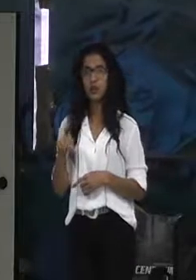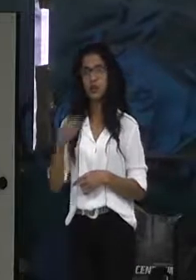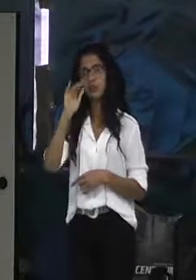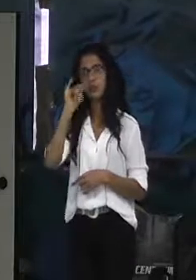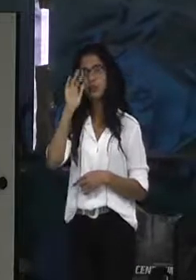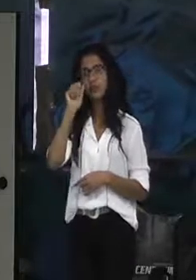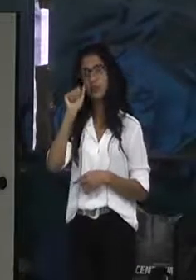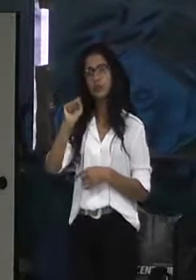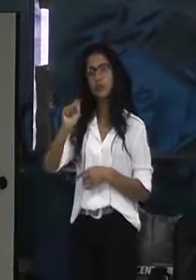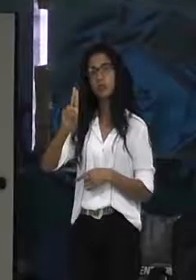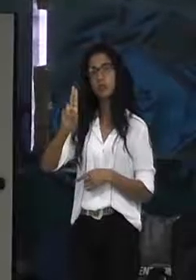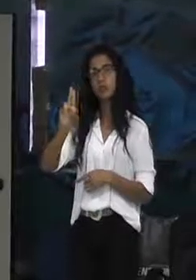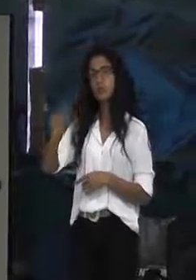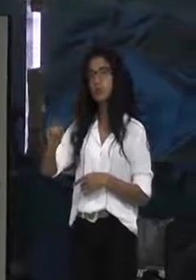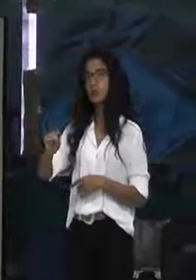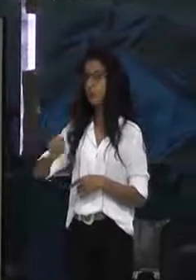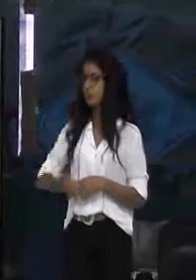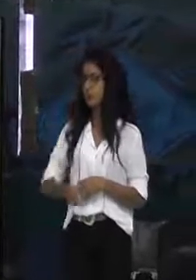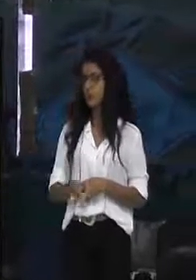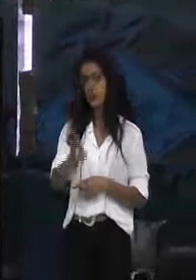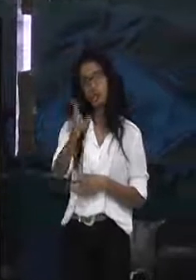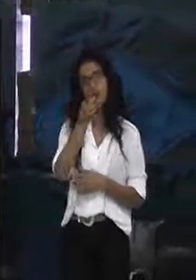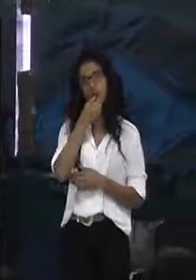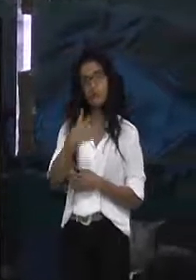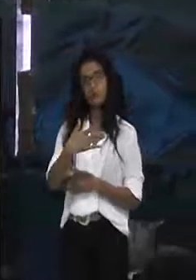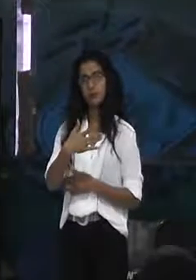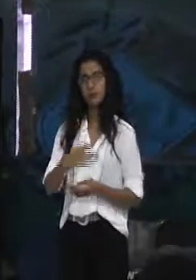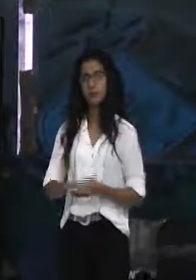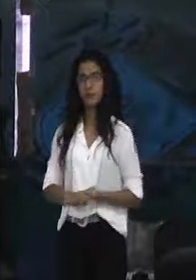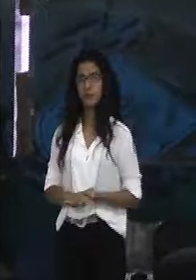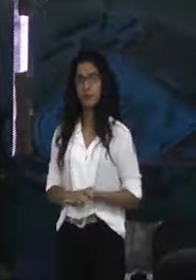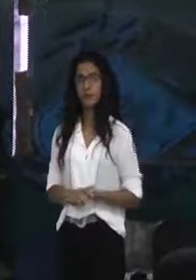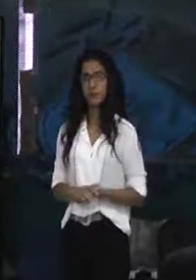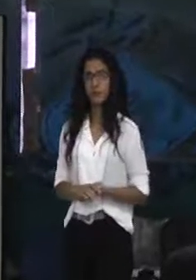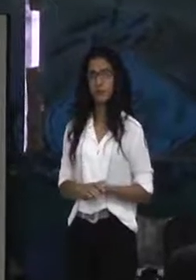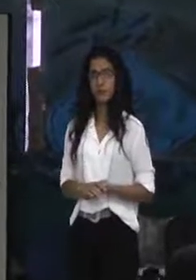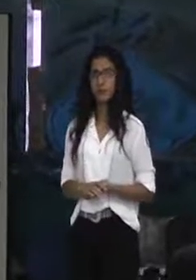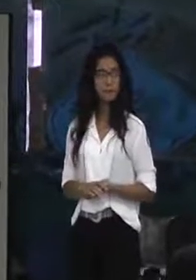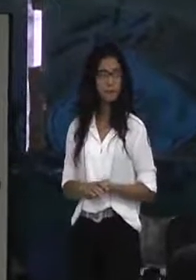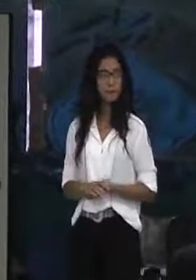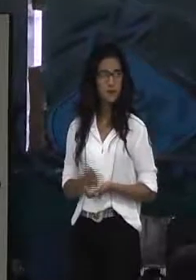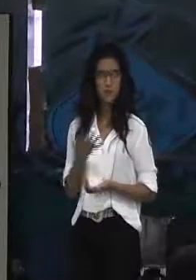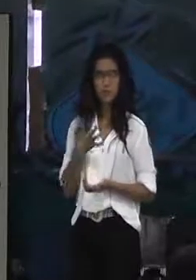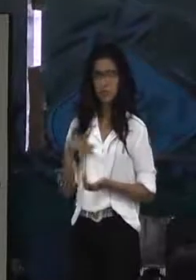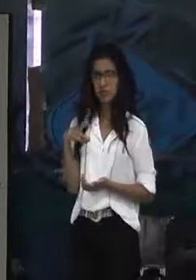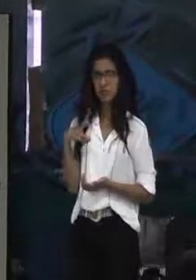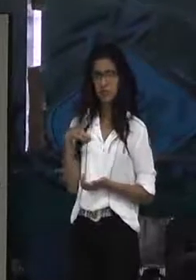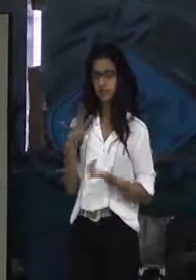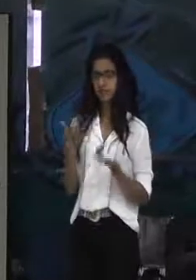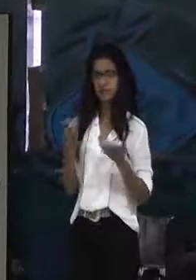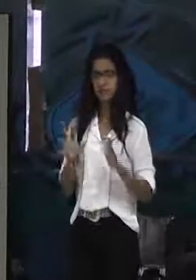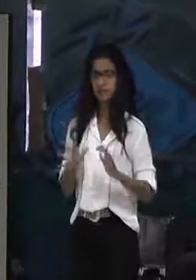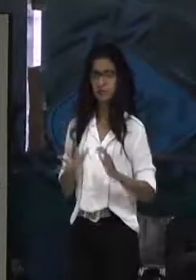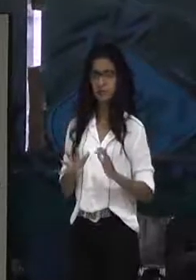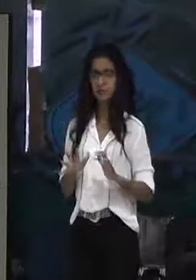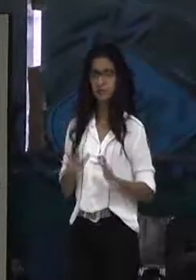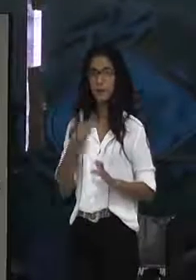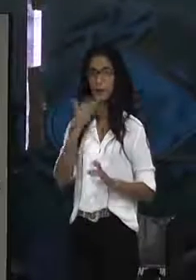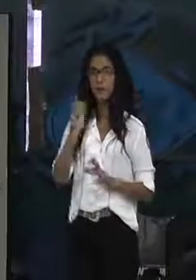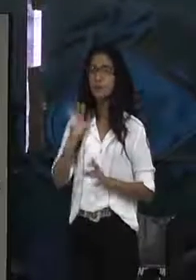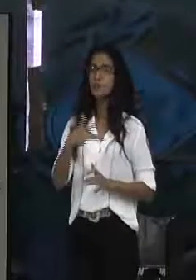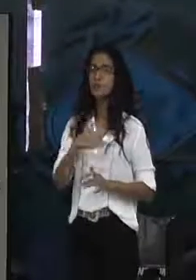sistema de saúde funcione. A nós não interessa discussões políticas partidárias. A nós interessa assistência à saúde.